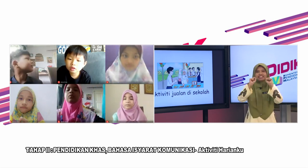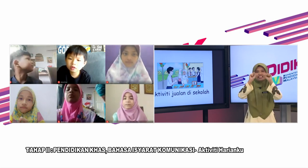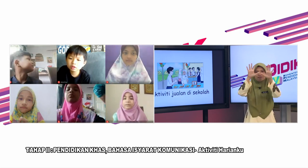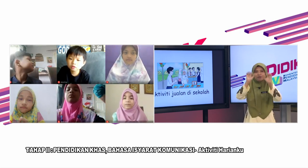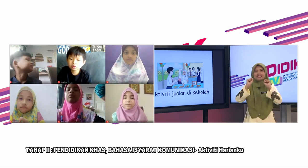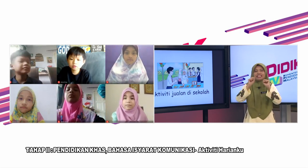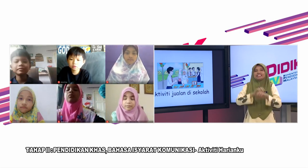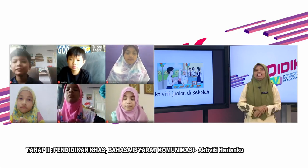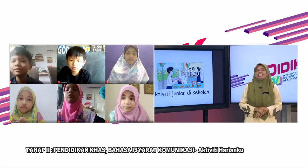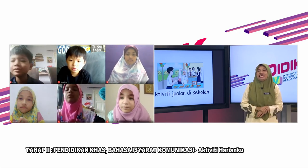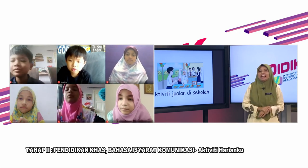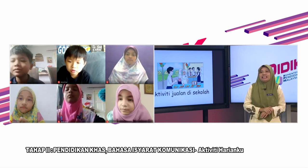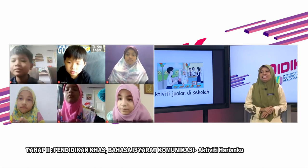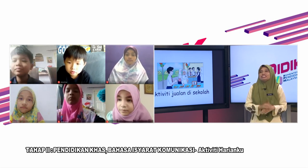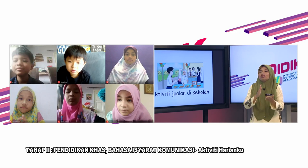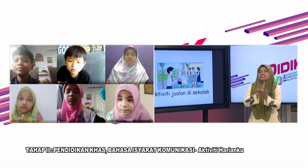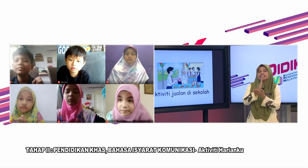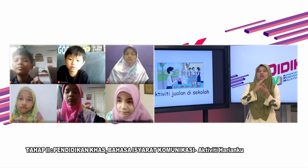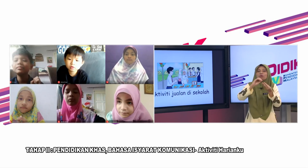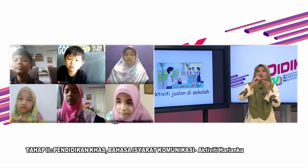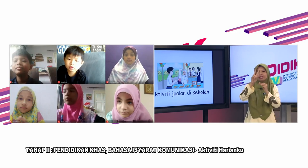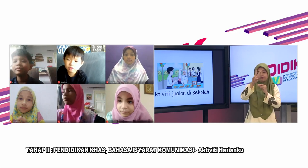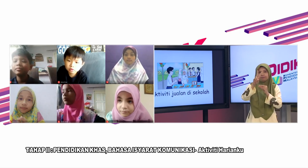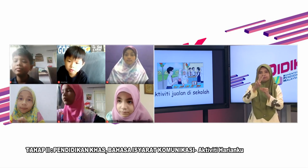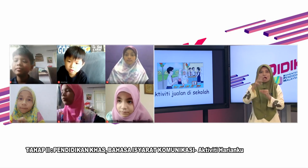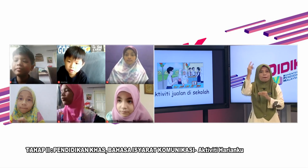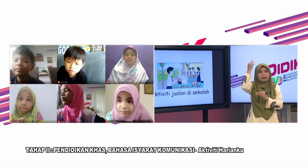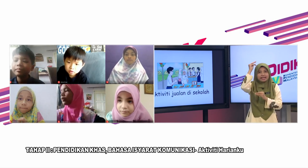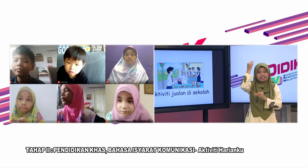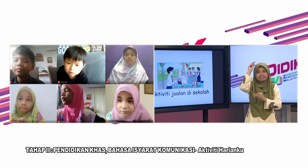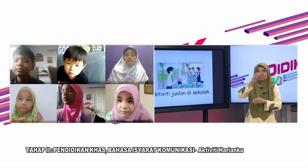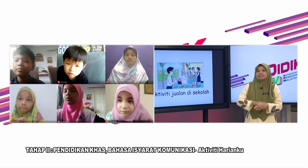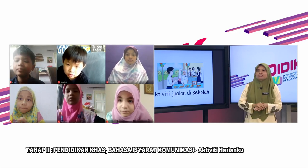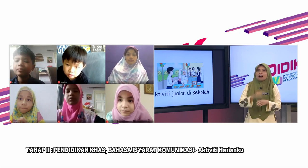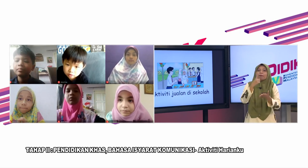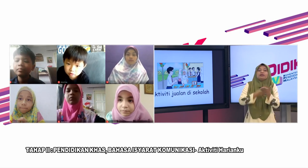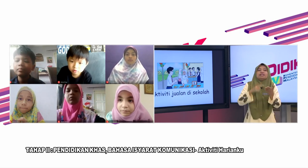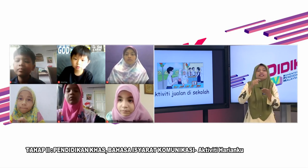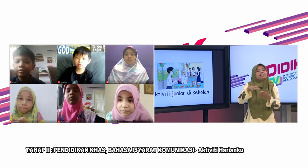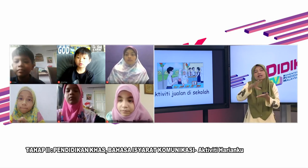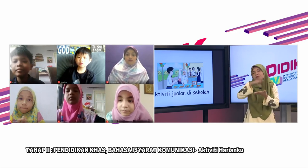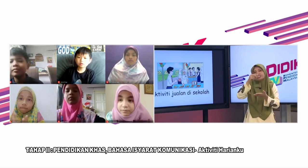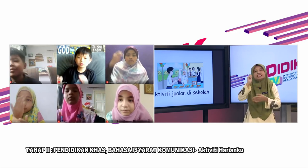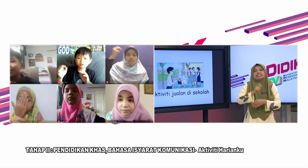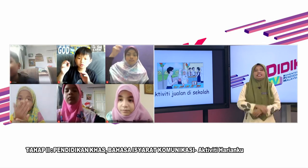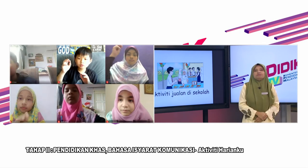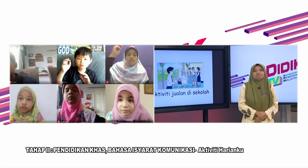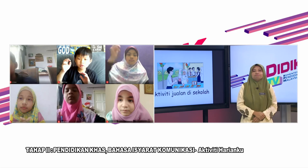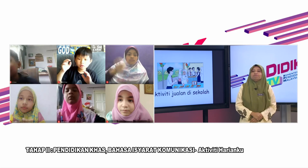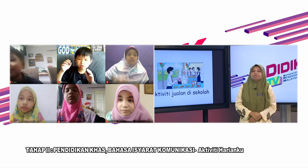Duduk belakang sikit. Tak nampak tangan. Okey. Seterusnya nombor dua. Mike. Apa yang dah belajar